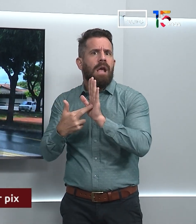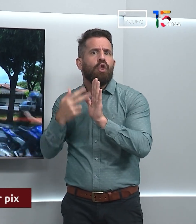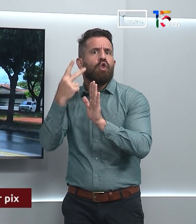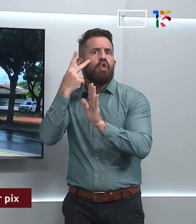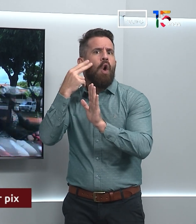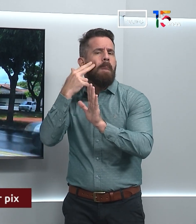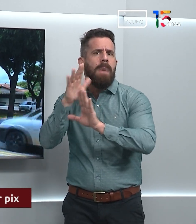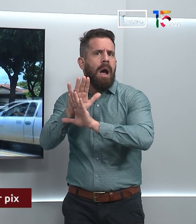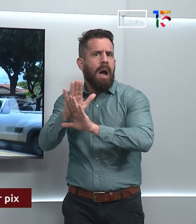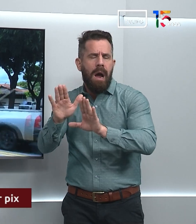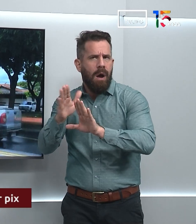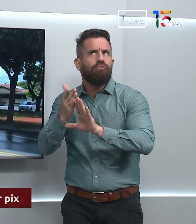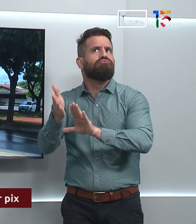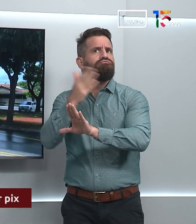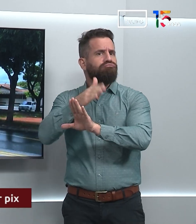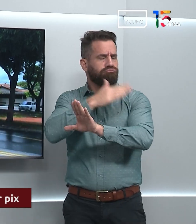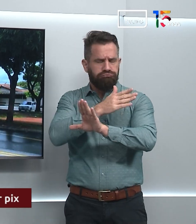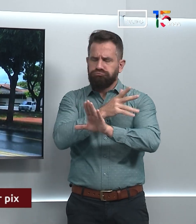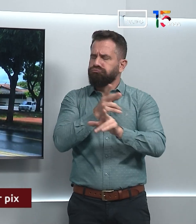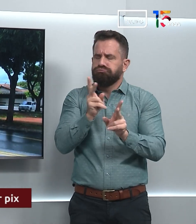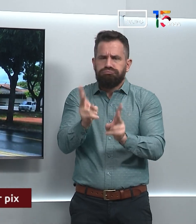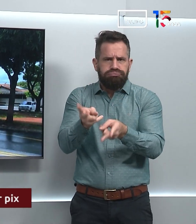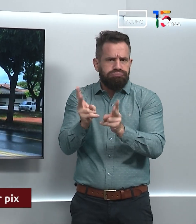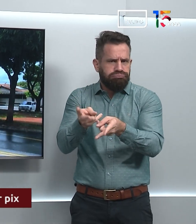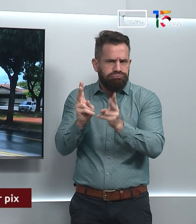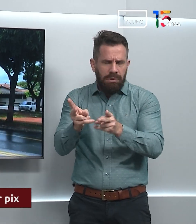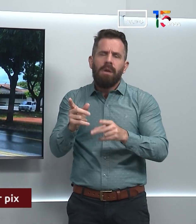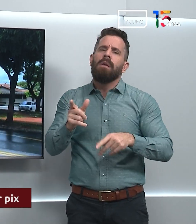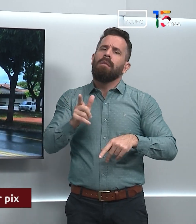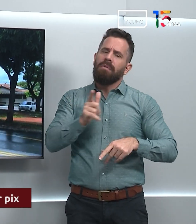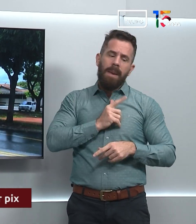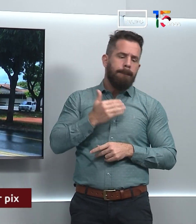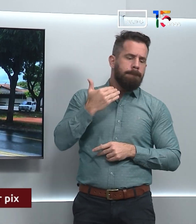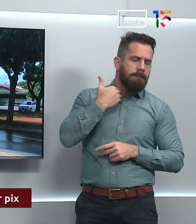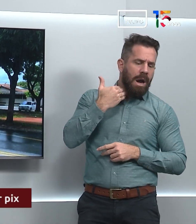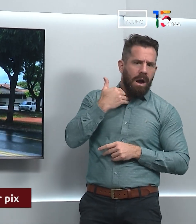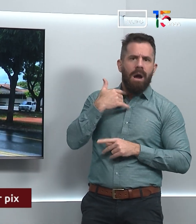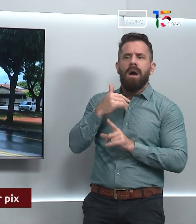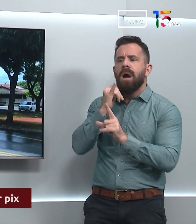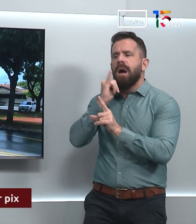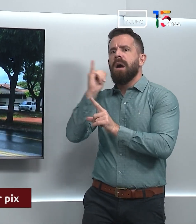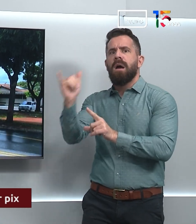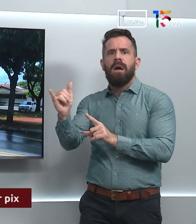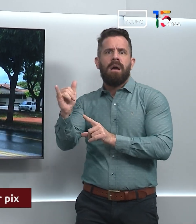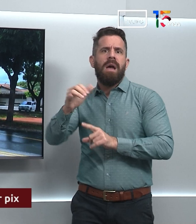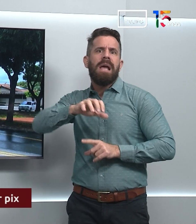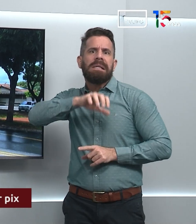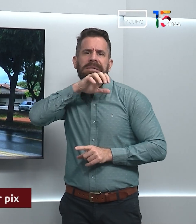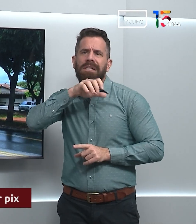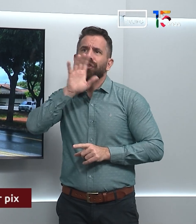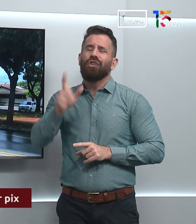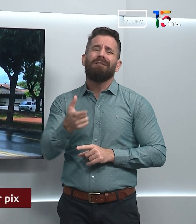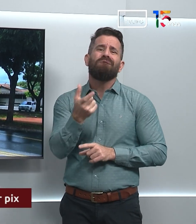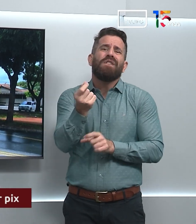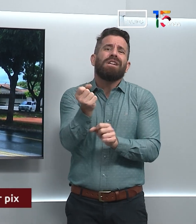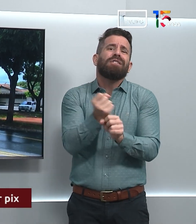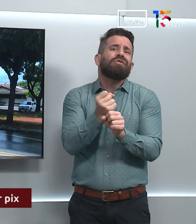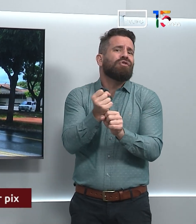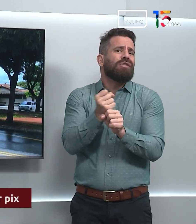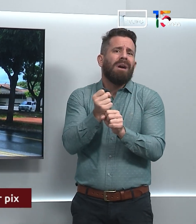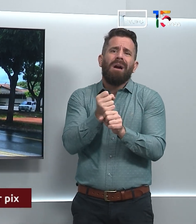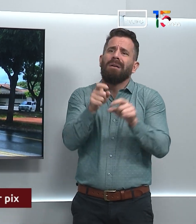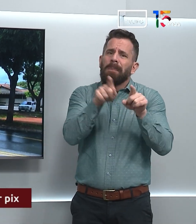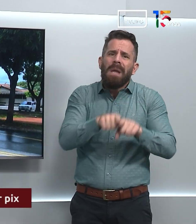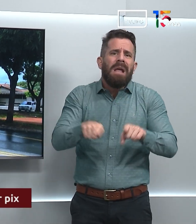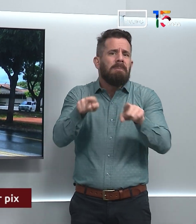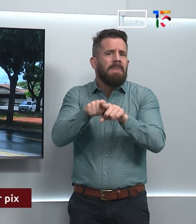imposto. Na verdade, essa conversa entre os bancos e a Receita Federal já existia há mais de 20 anos. No fim das contas, nada